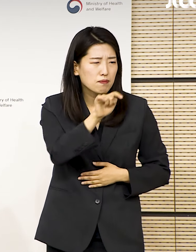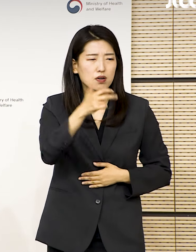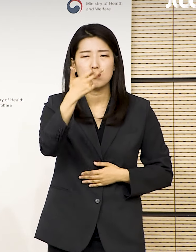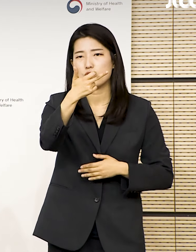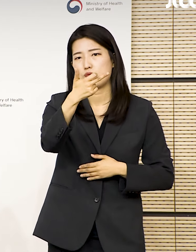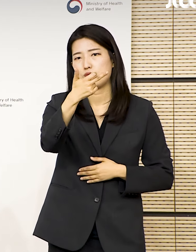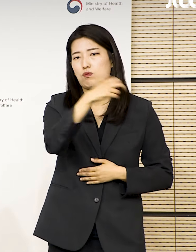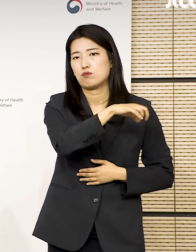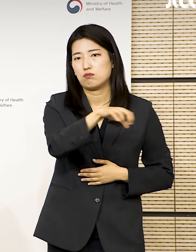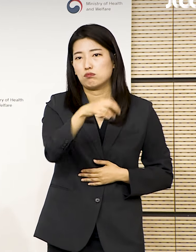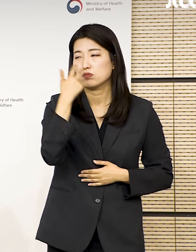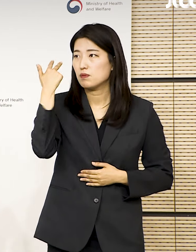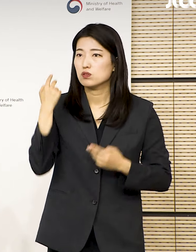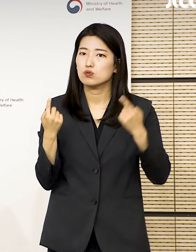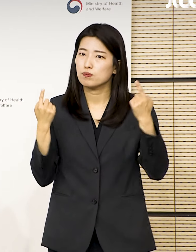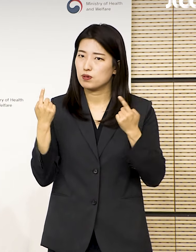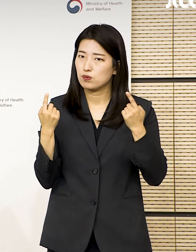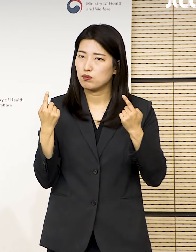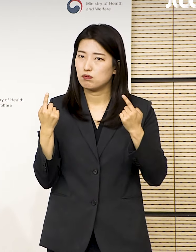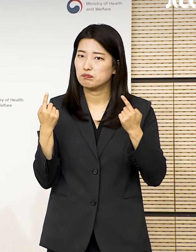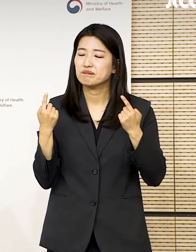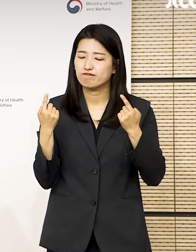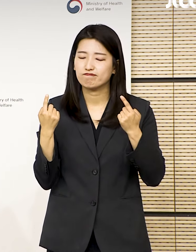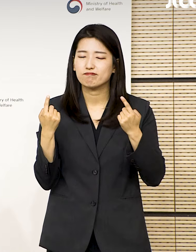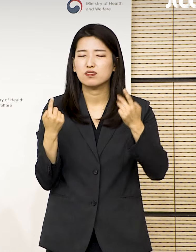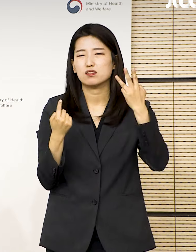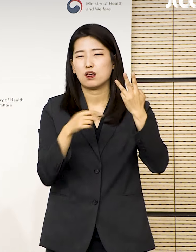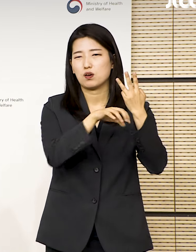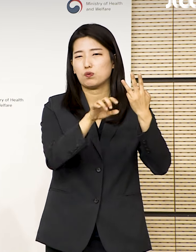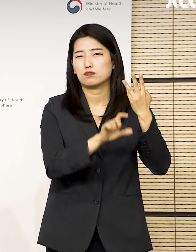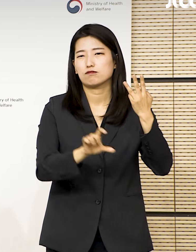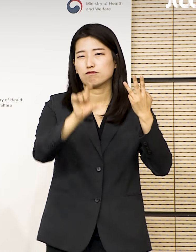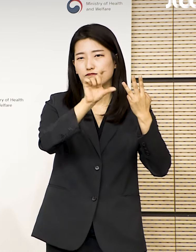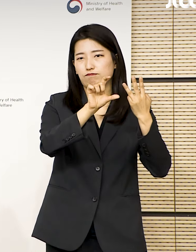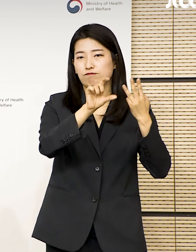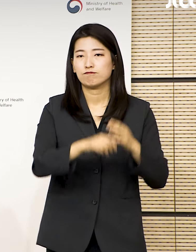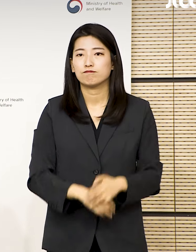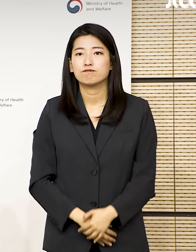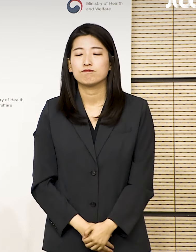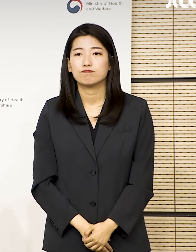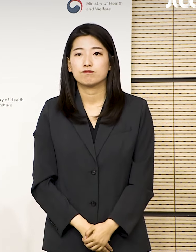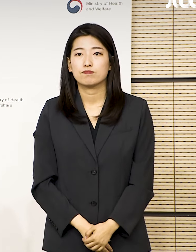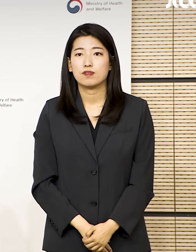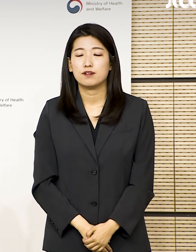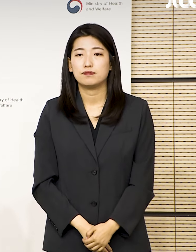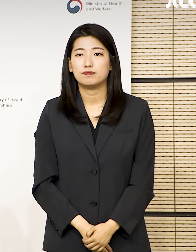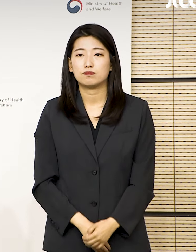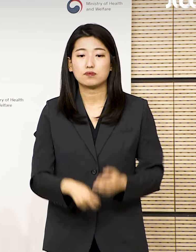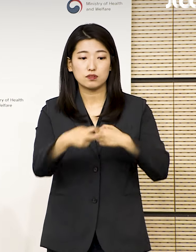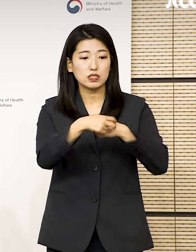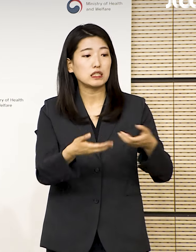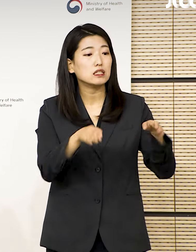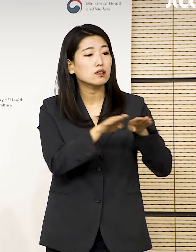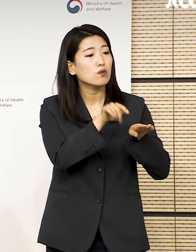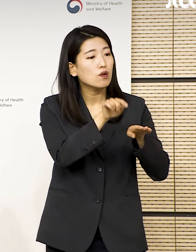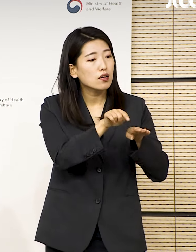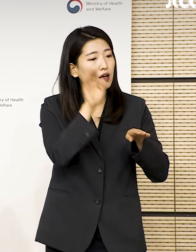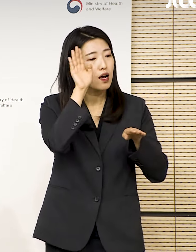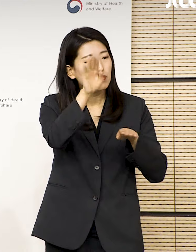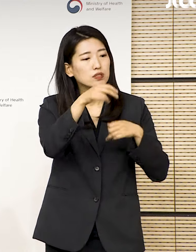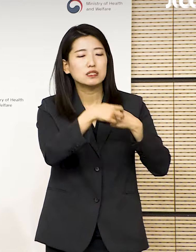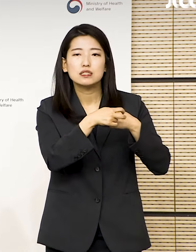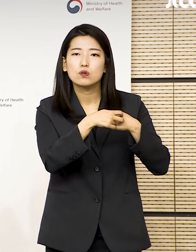전주 대비 3개소가 증가하였습니다 정부는 의료 기관에 배 진료 영을